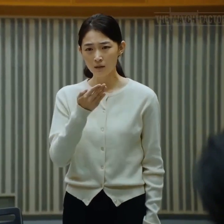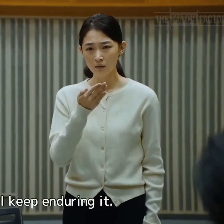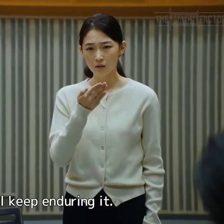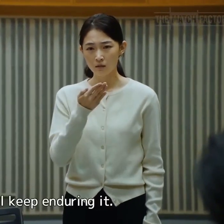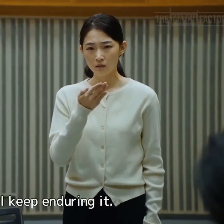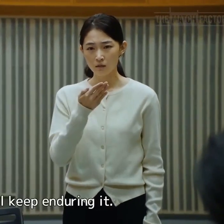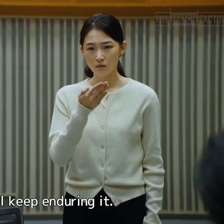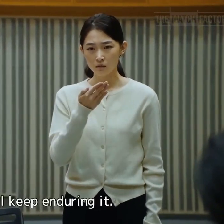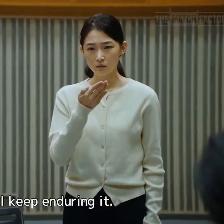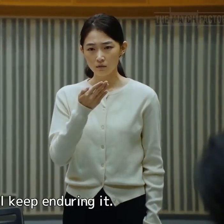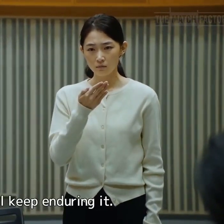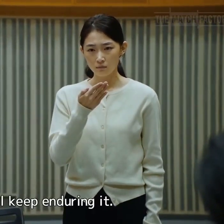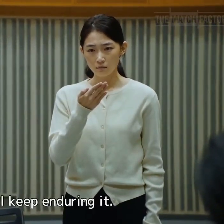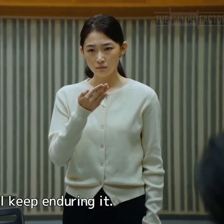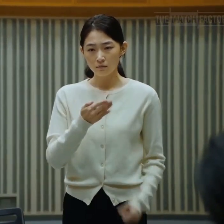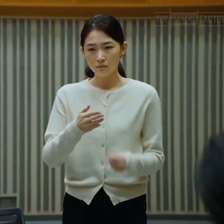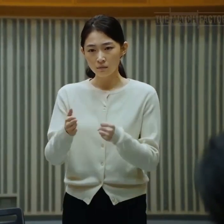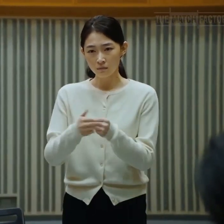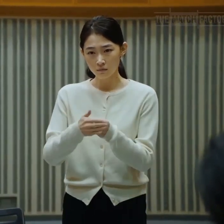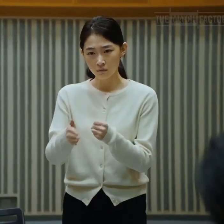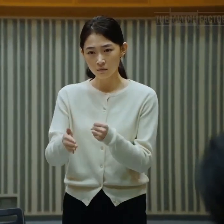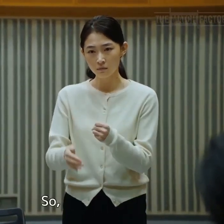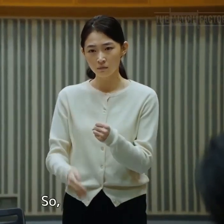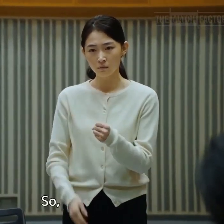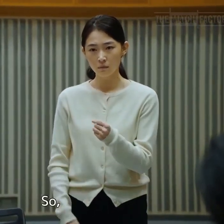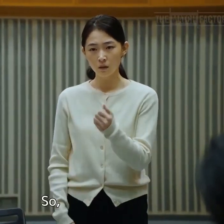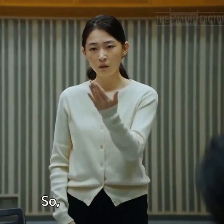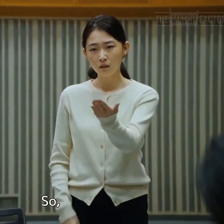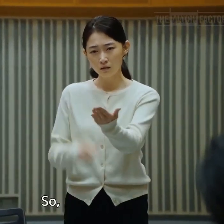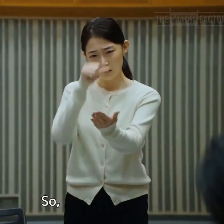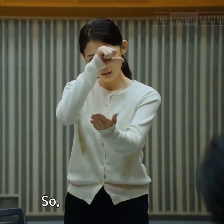耐え抜くつもり。だから。